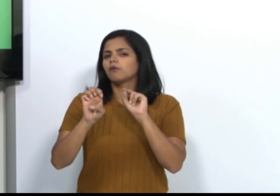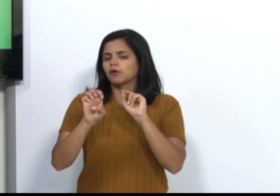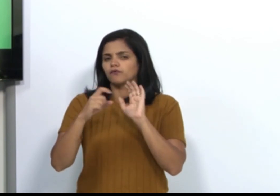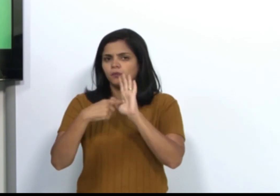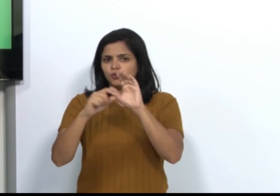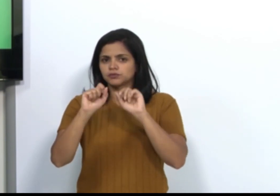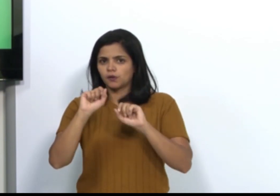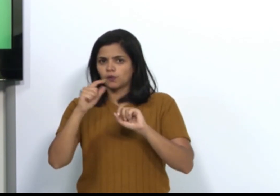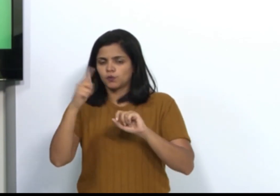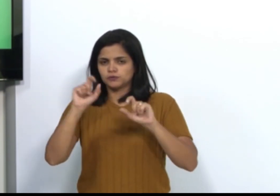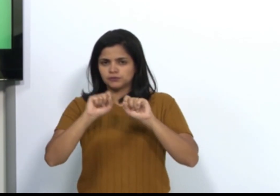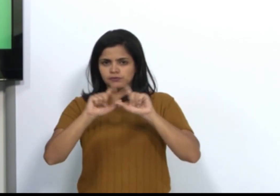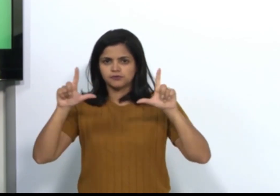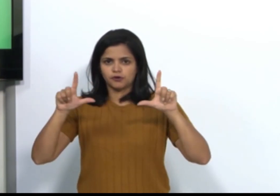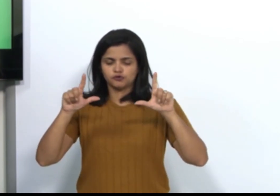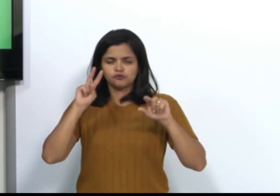então, eu marco com este símbolo.